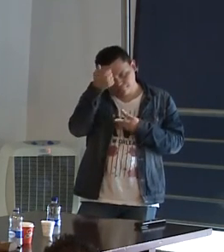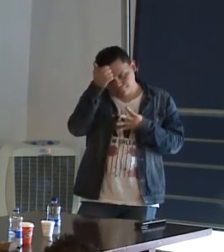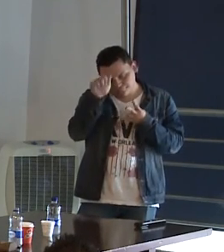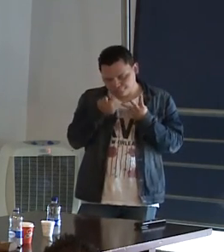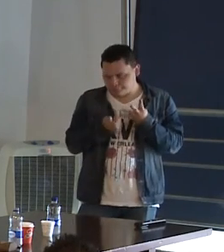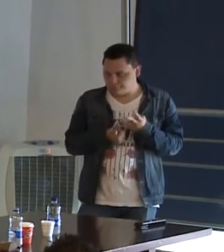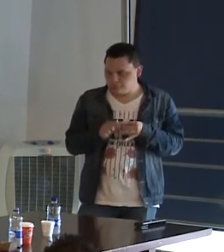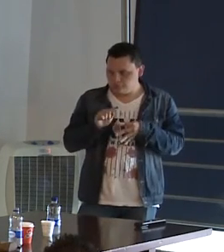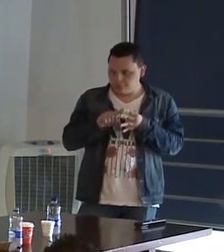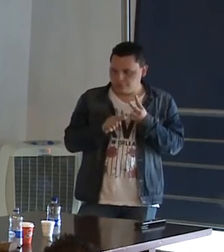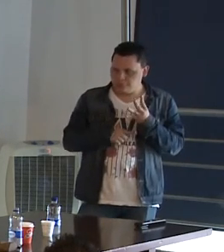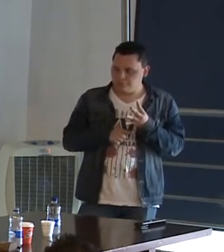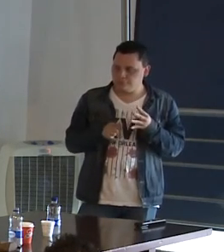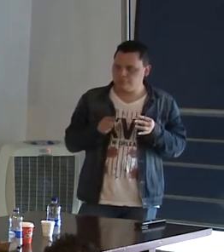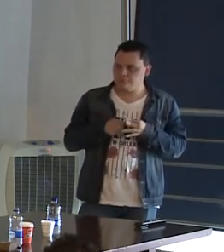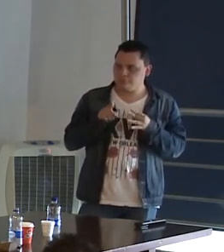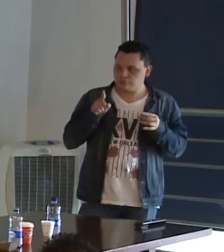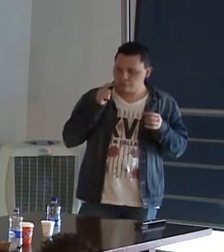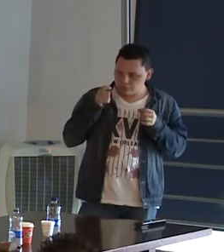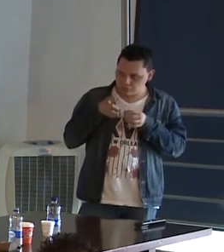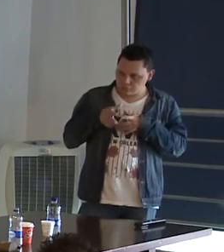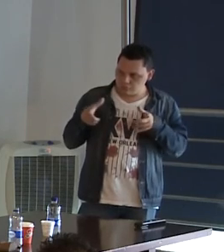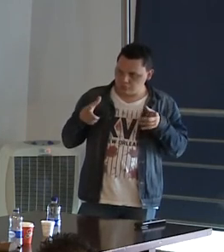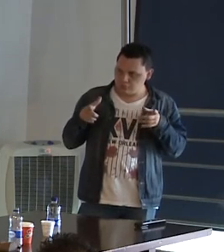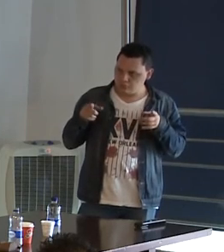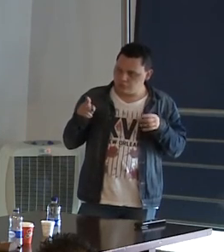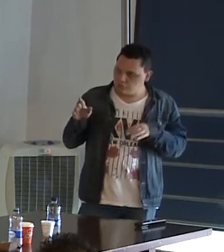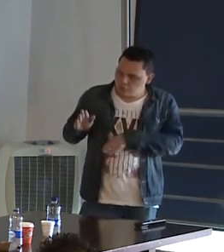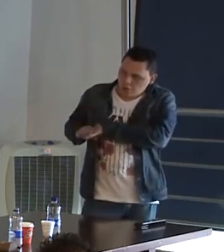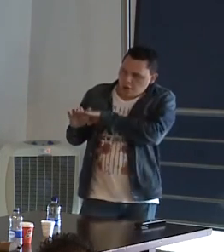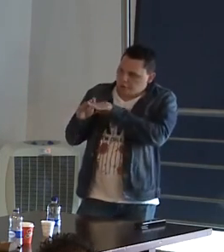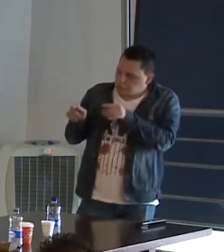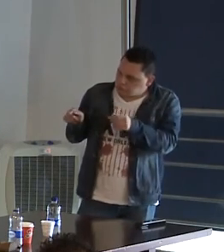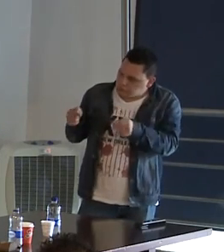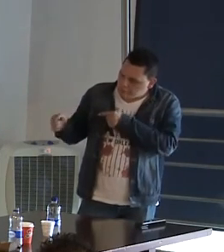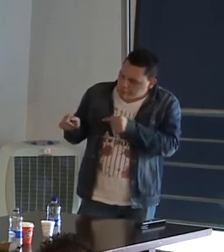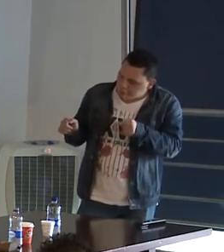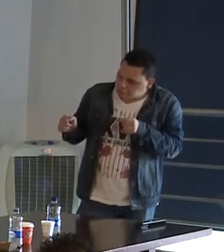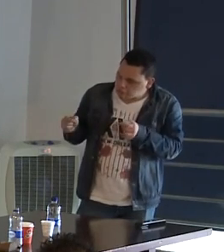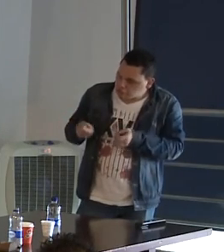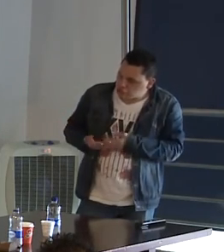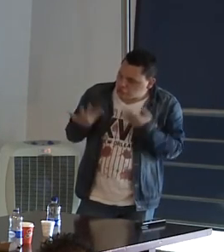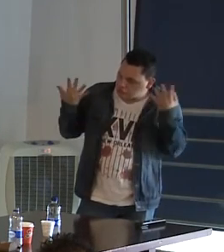yo, como el estallido de las luces que ha aportado este panel.